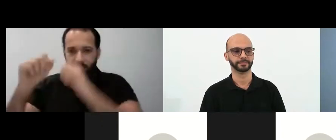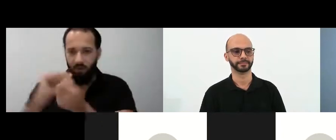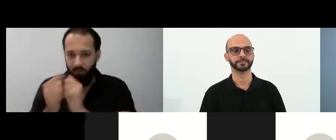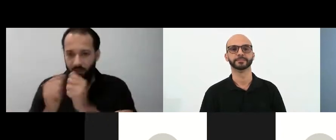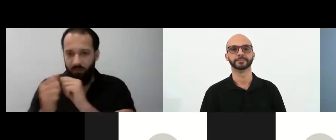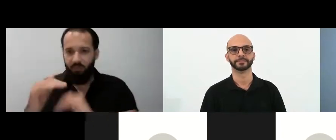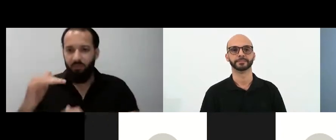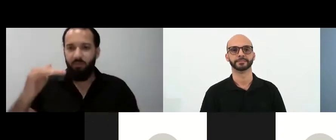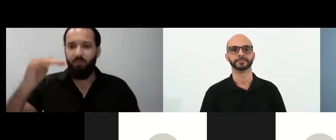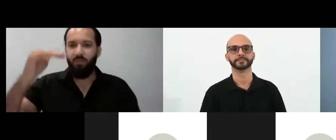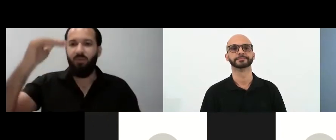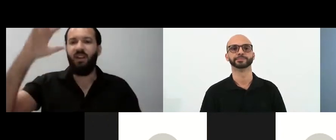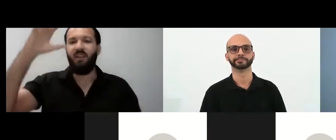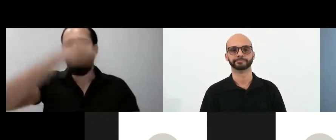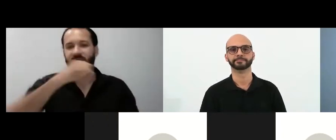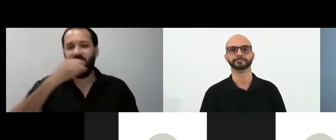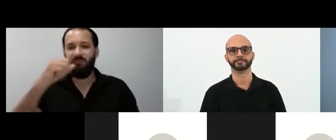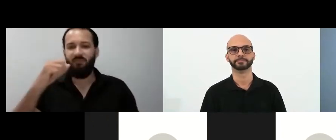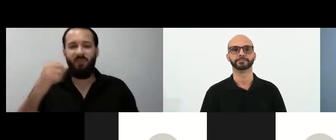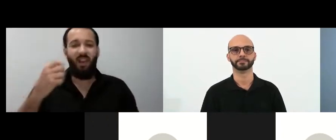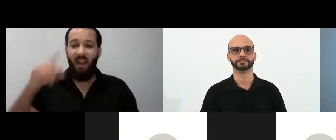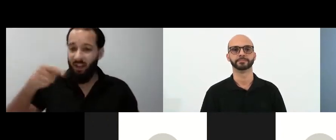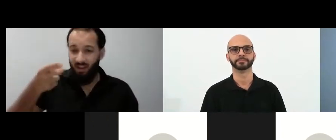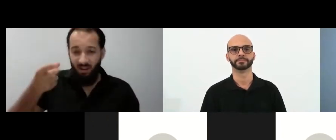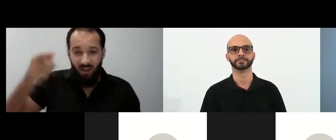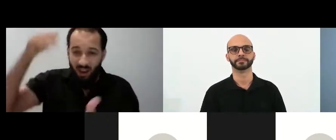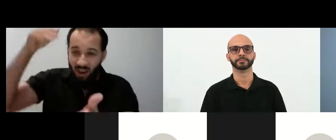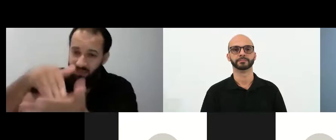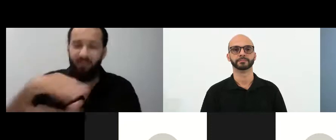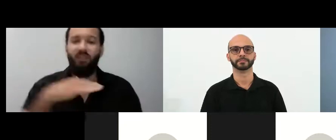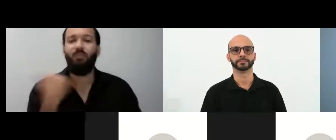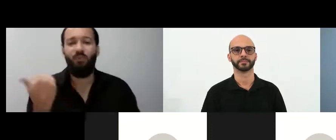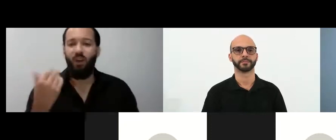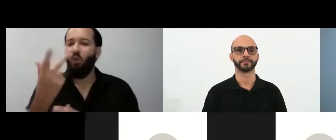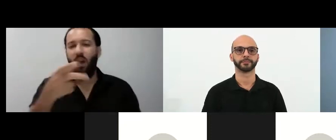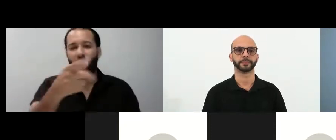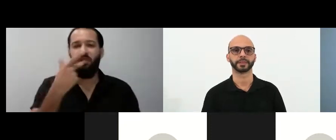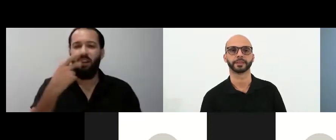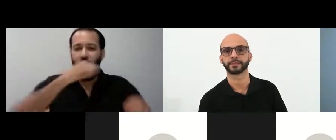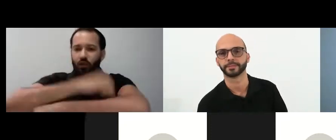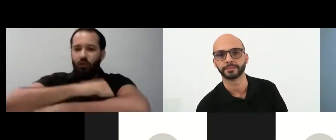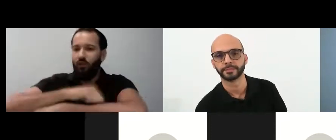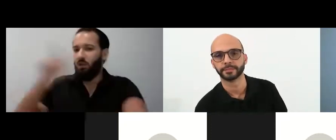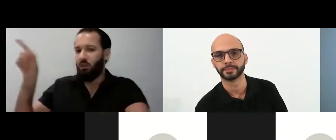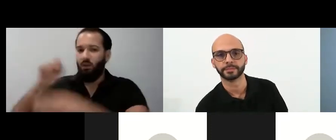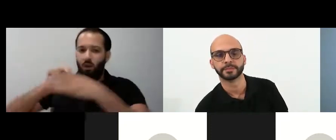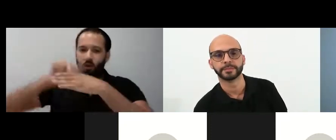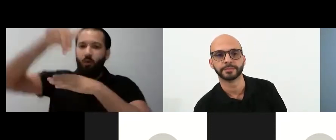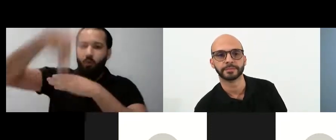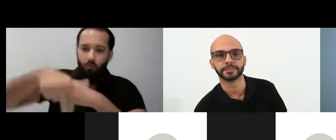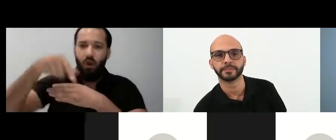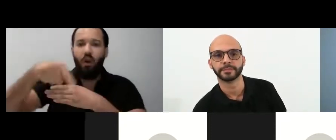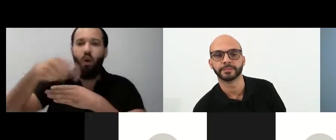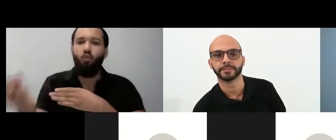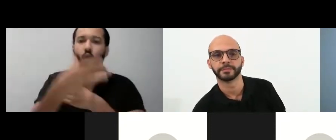vai aprendendo, vai pegando as coisas, vai se desenvolvendo. E nós, igual você falou, é